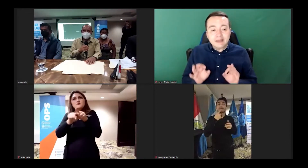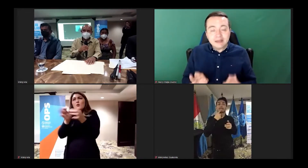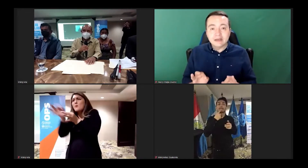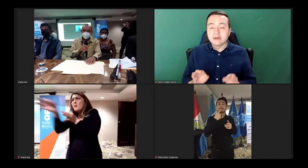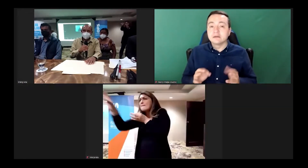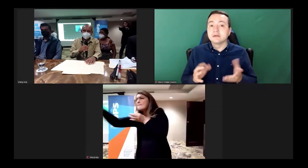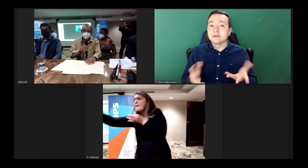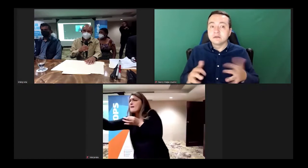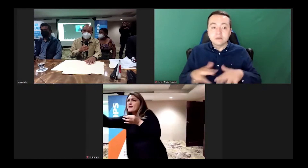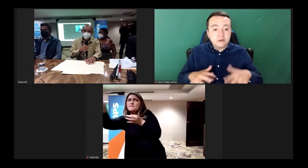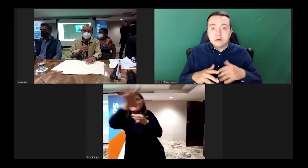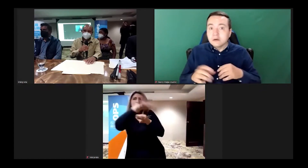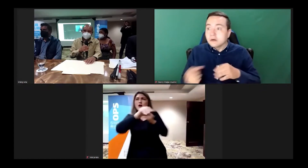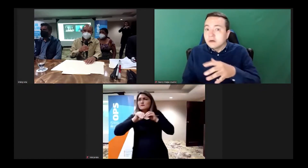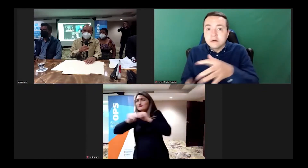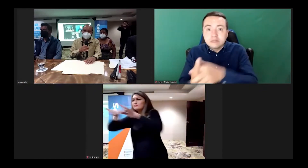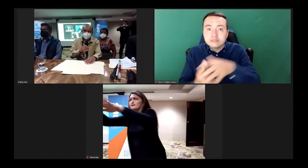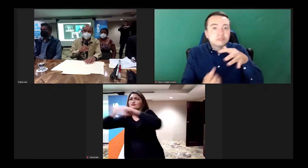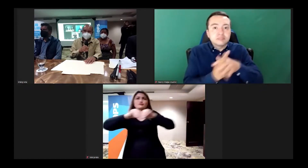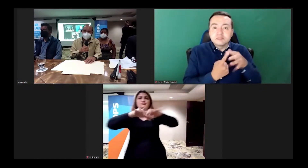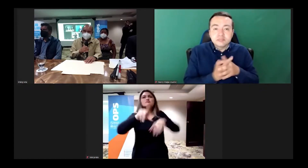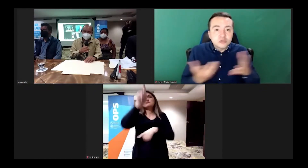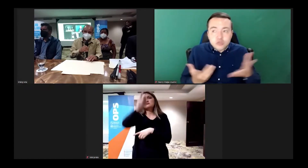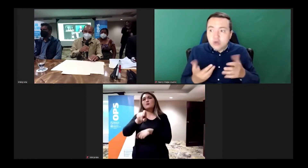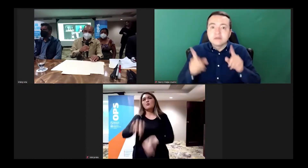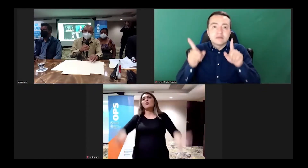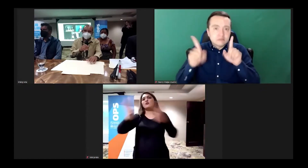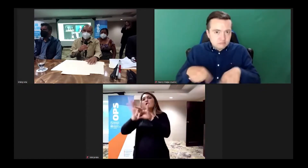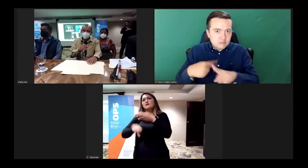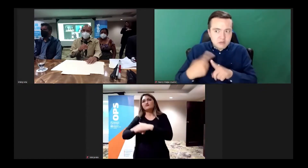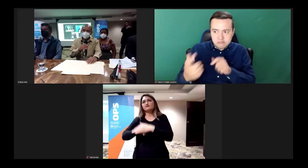Los beneficios y el apoyo que se necesita.